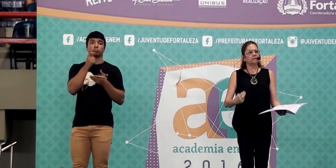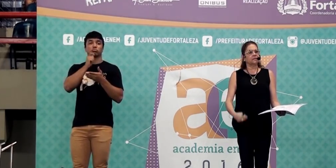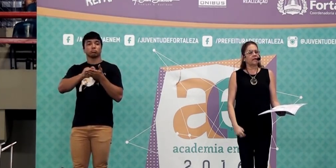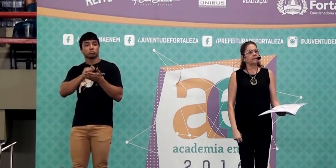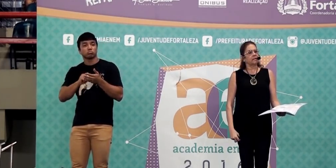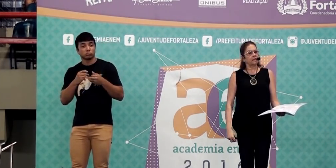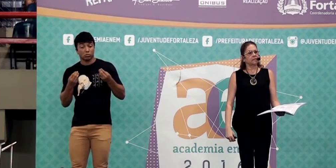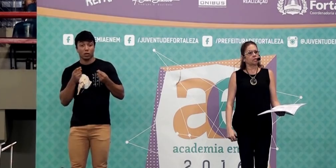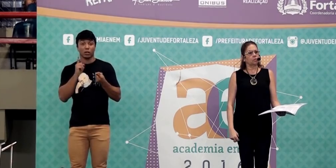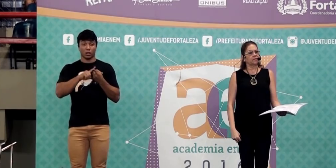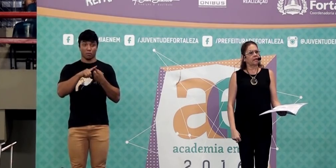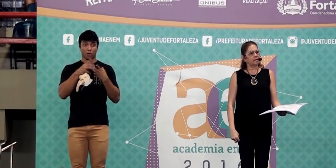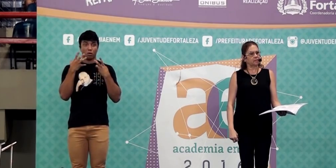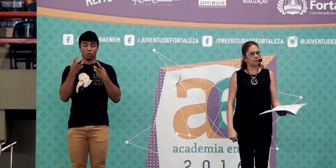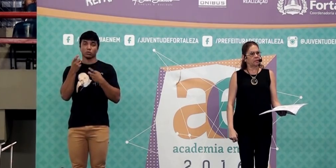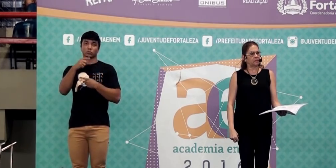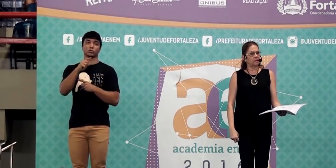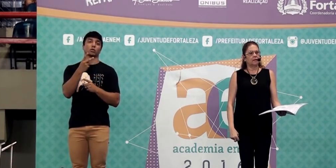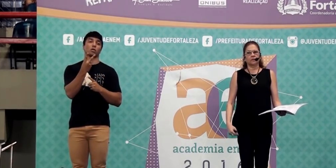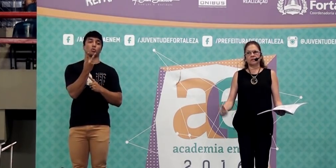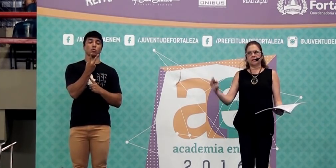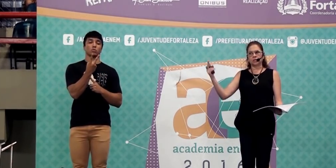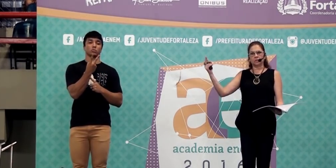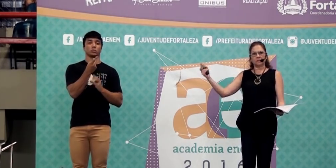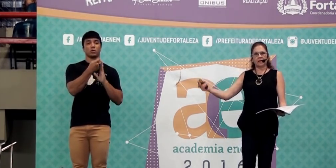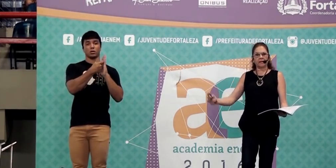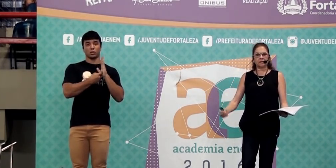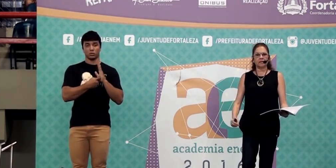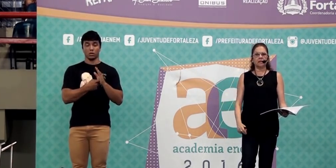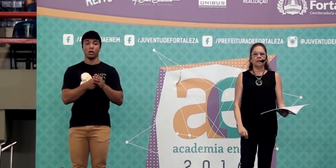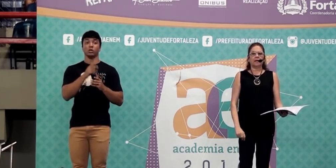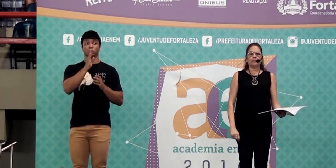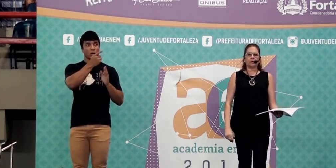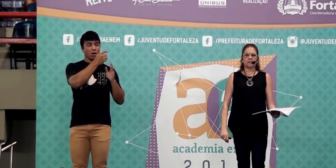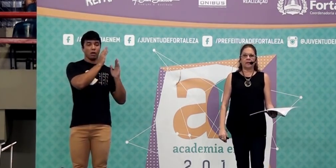que vocês fizessem essas duas redações. Vocês